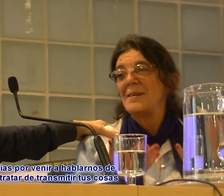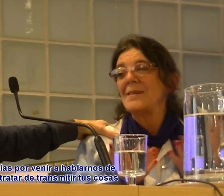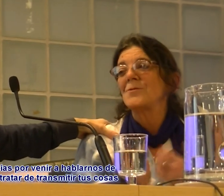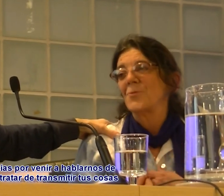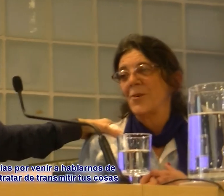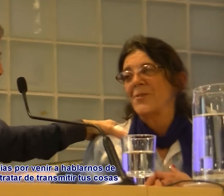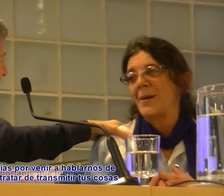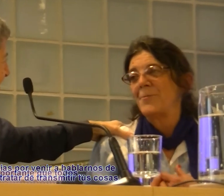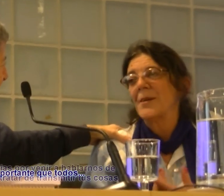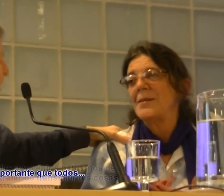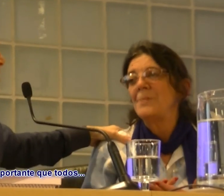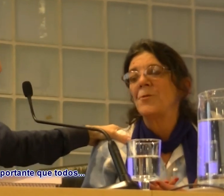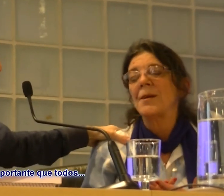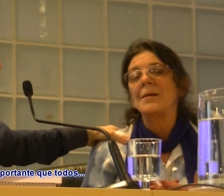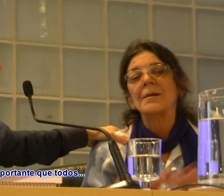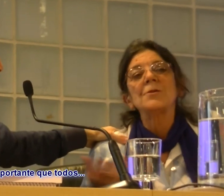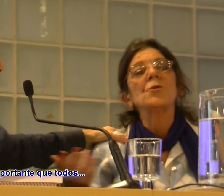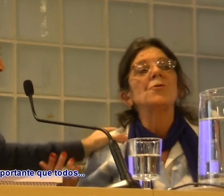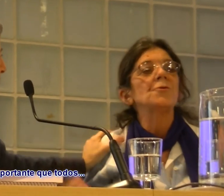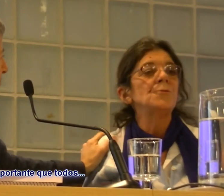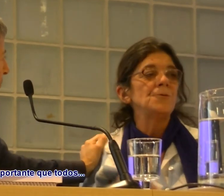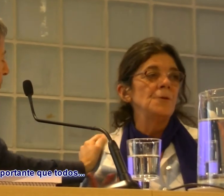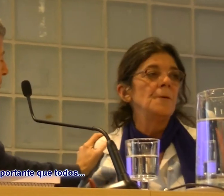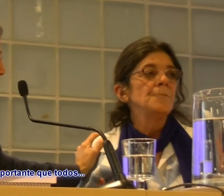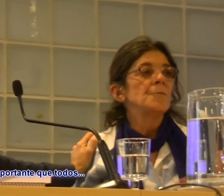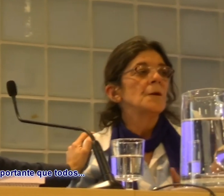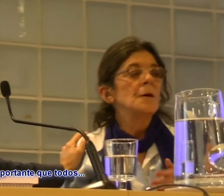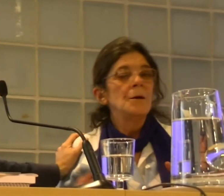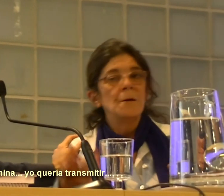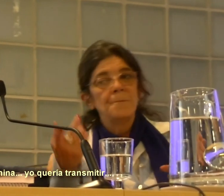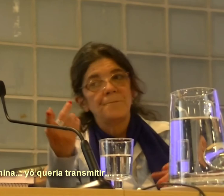de transmitir tus cosas, porque es importante que todo.